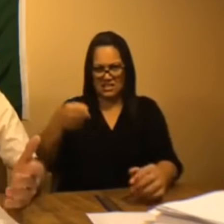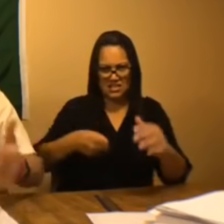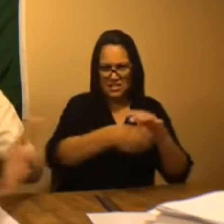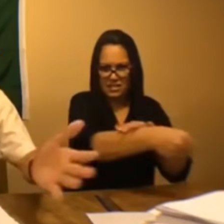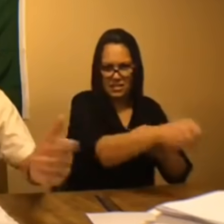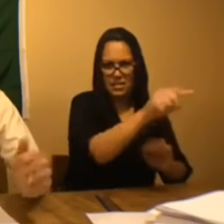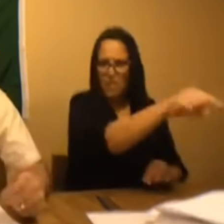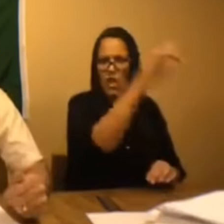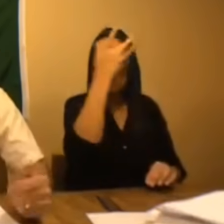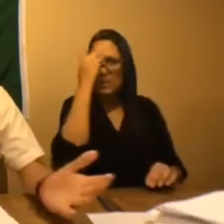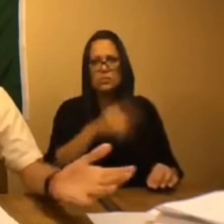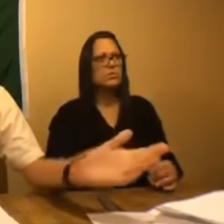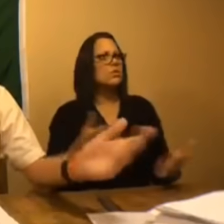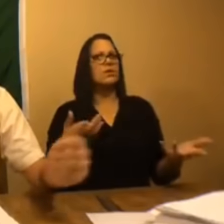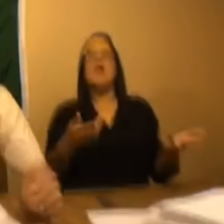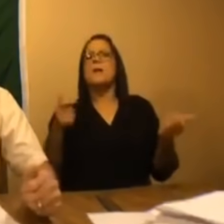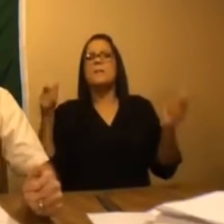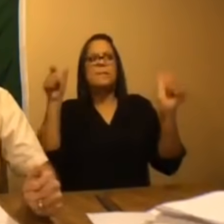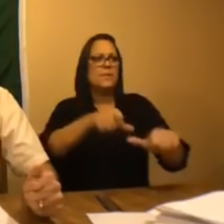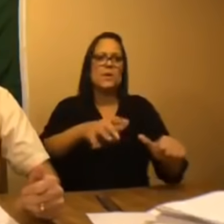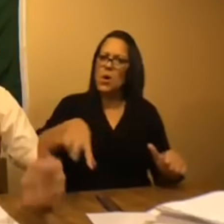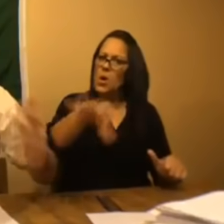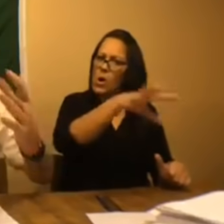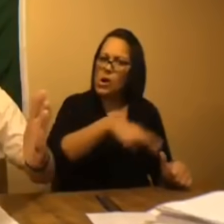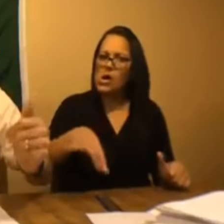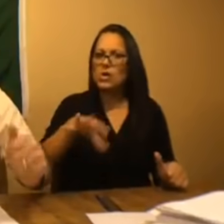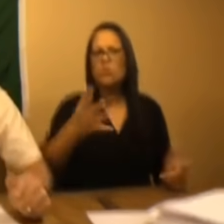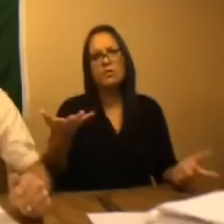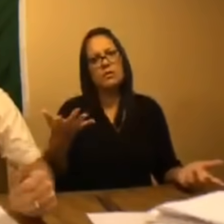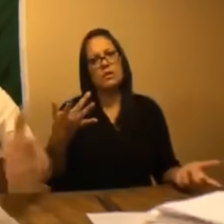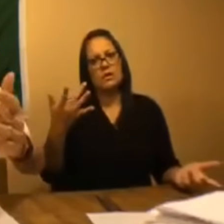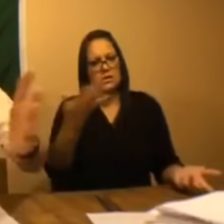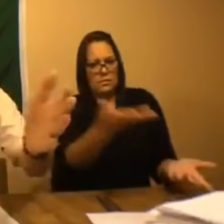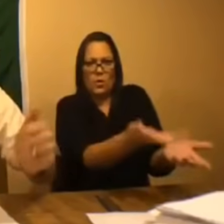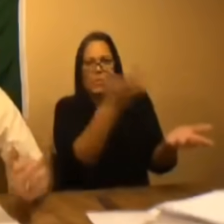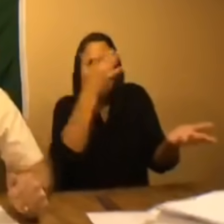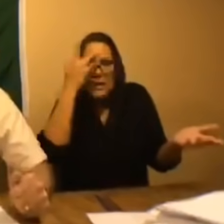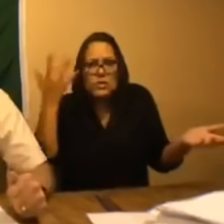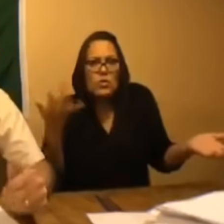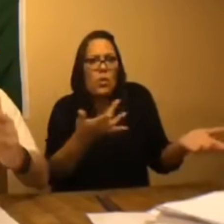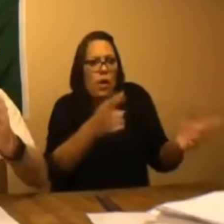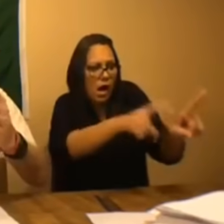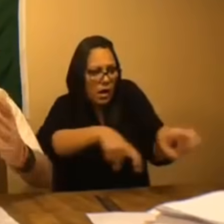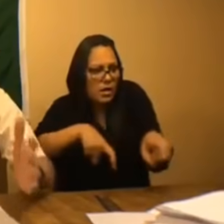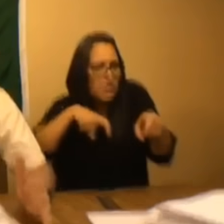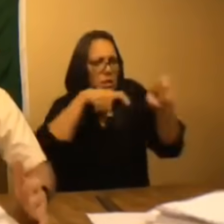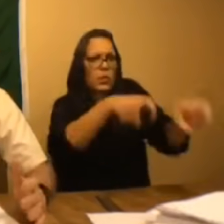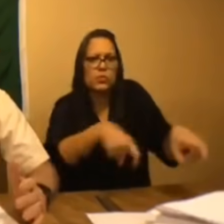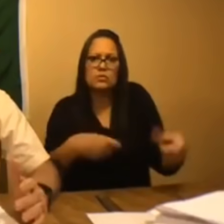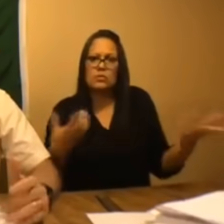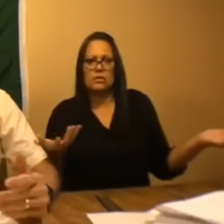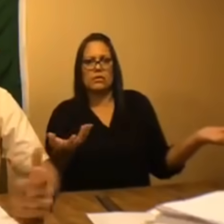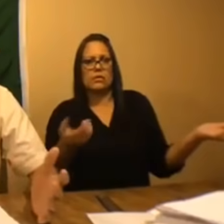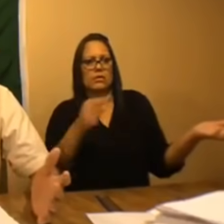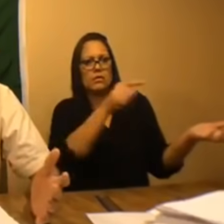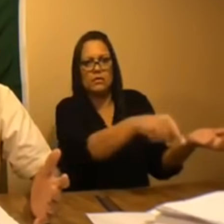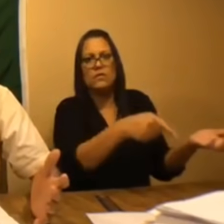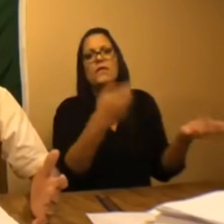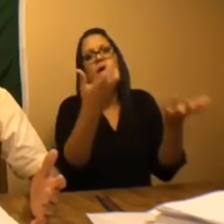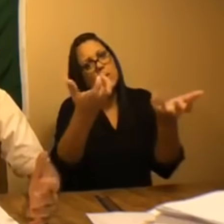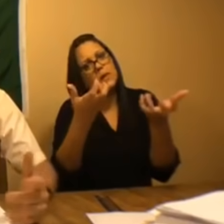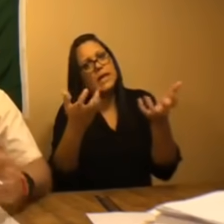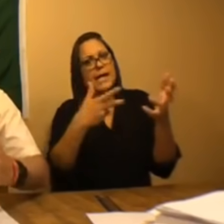com o que há de pior nesse meio que nós sabemos. O coitado do agricultor, você, produtor, seja quem for, quer uma